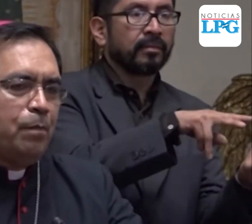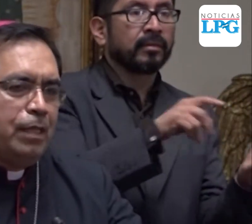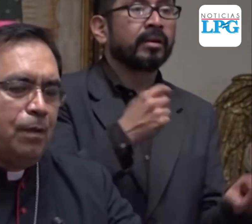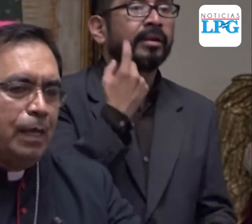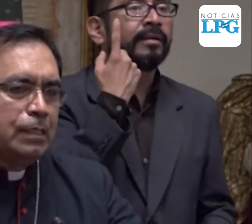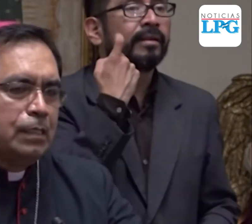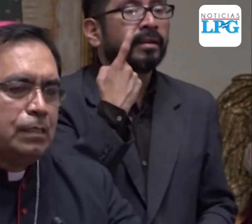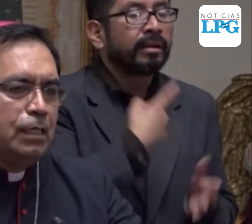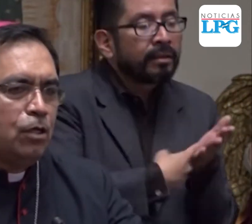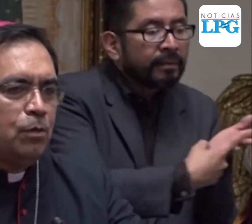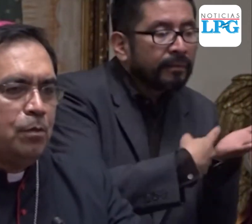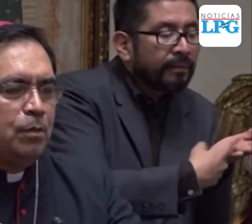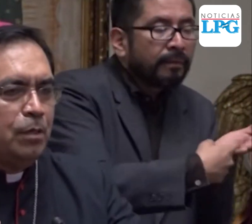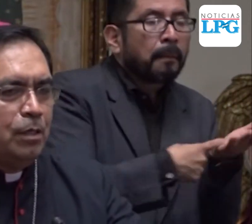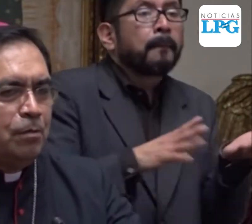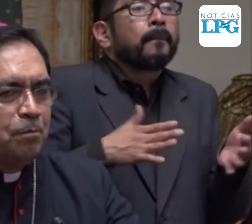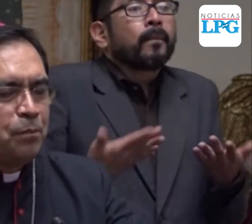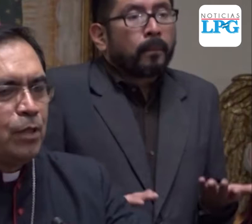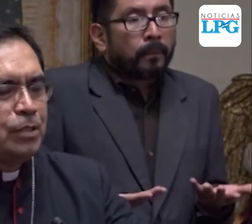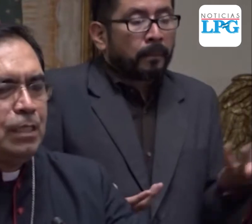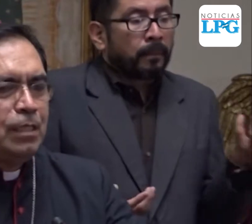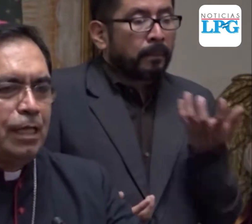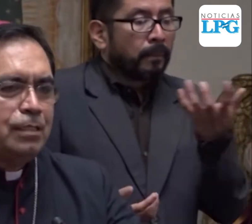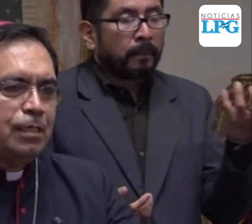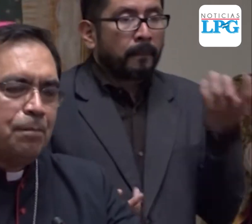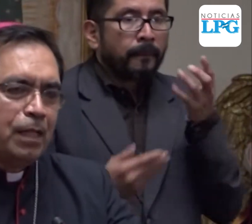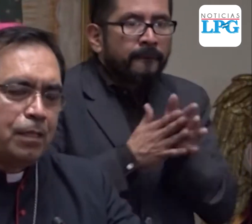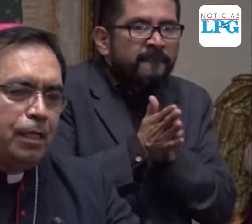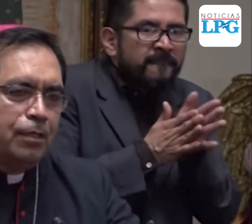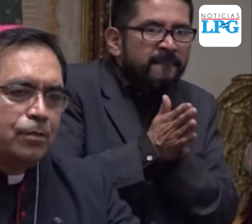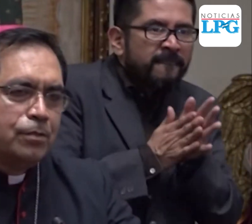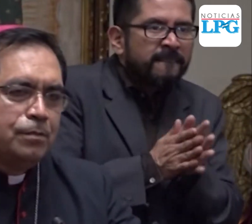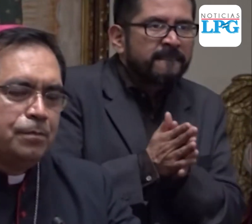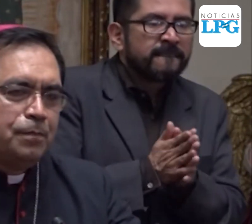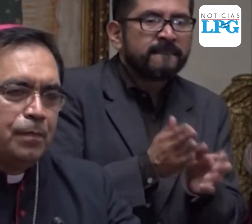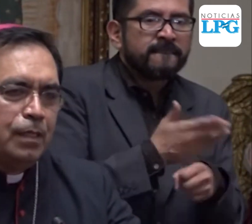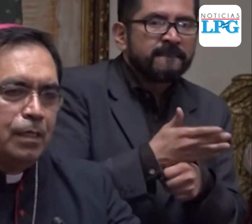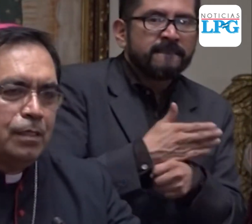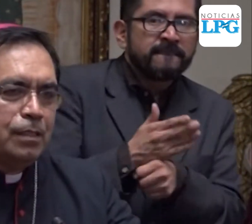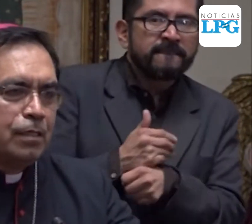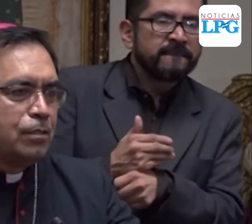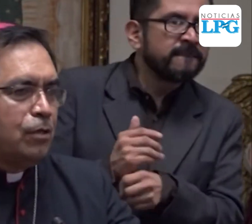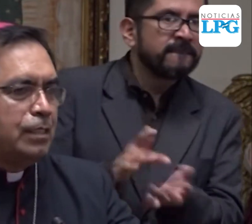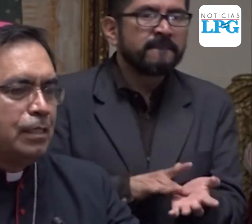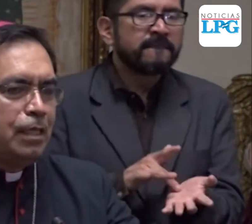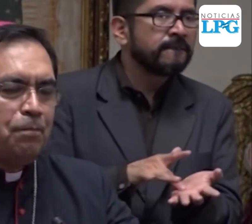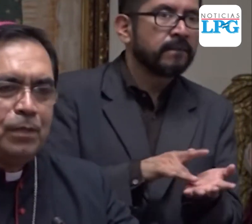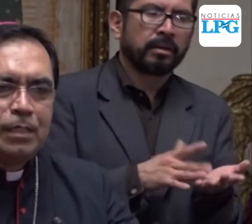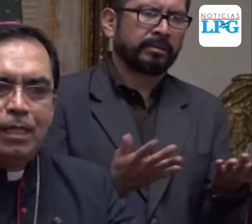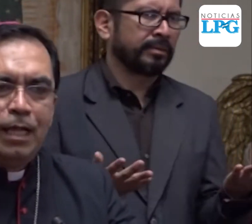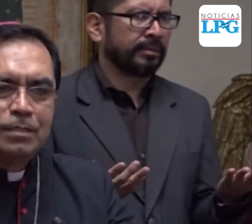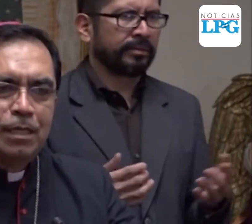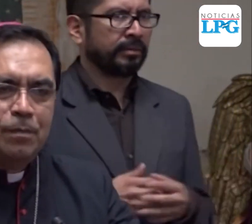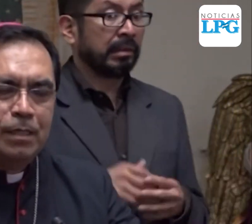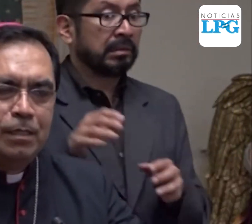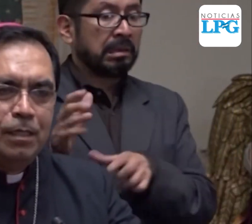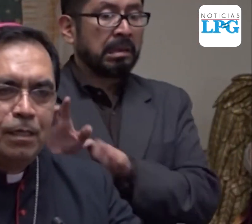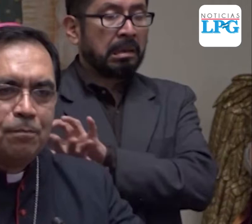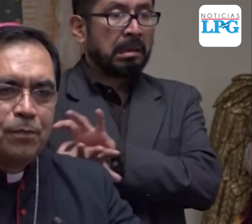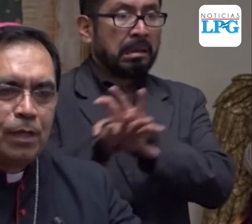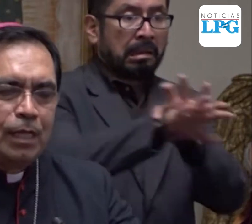cuál convenía más, sino por los intereses de partidos. Si esto es así, pues qué